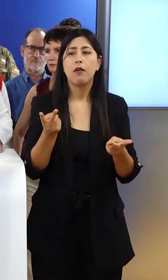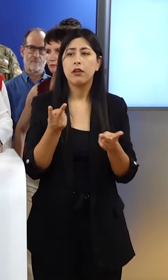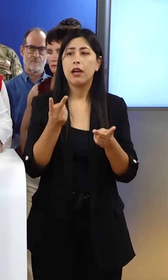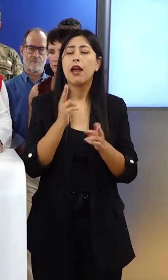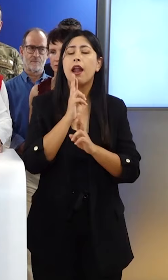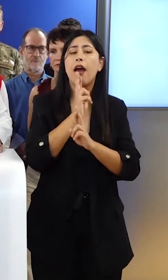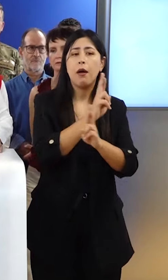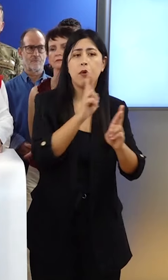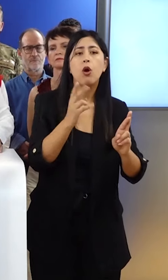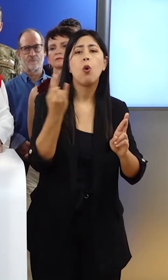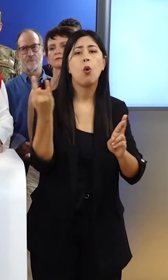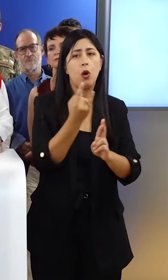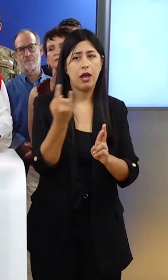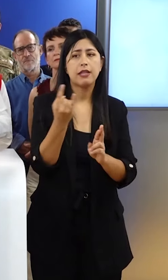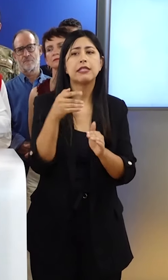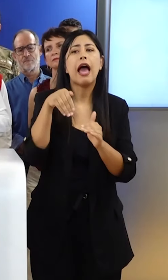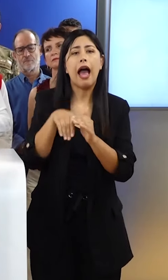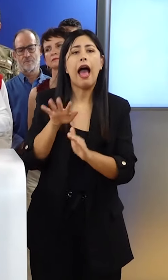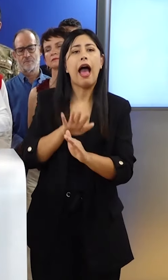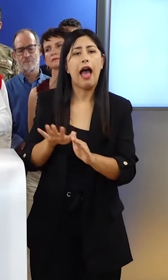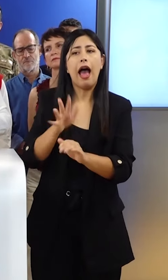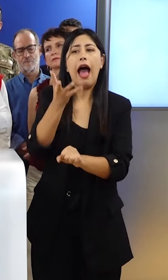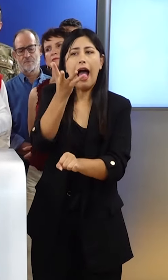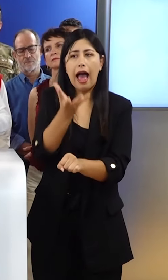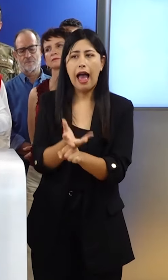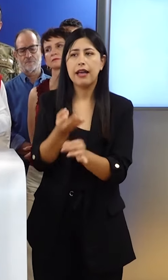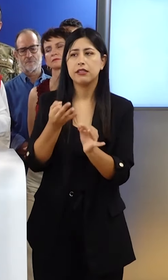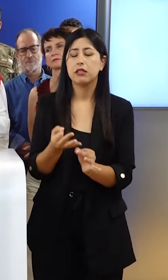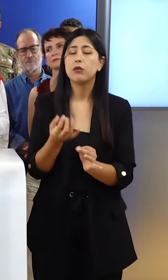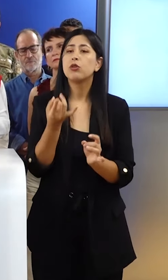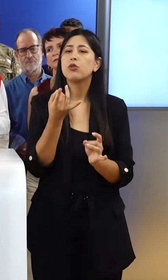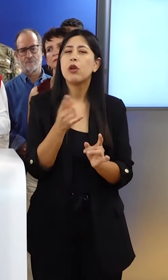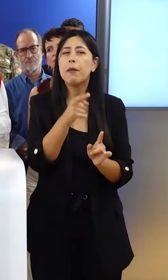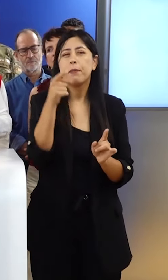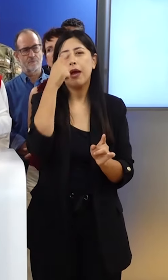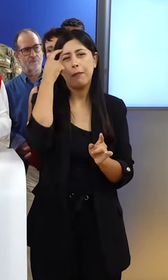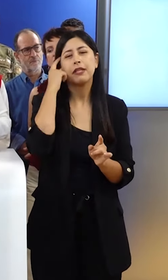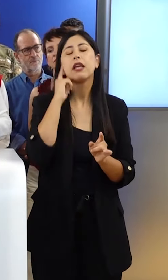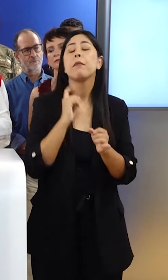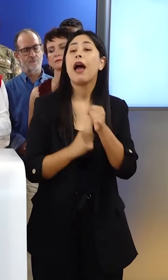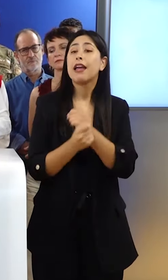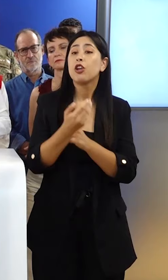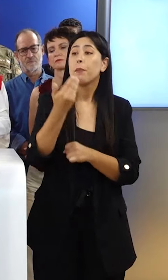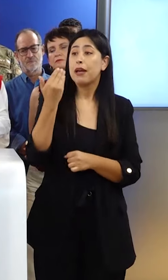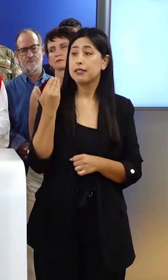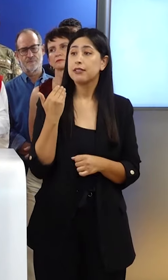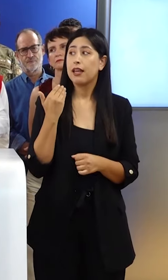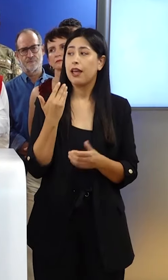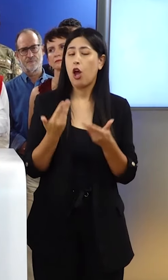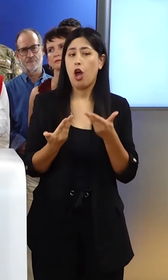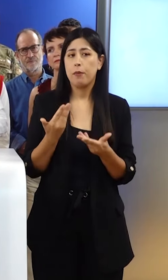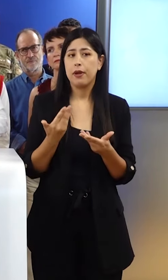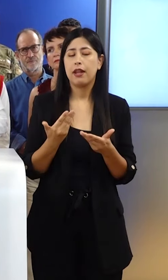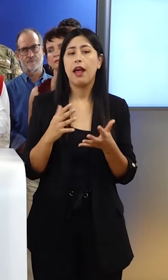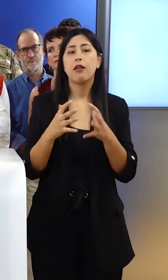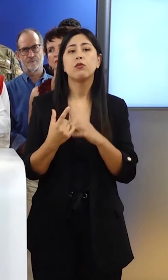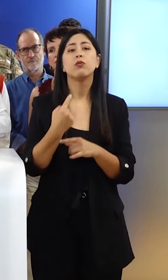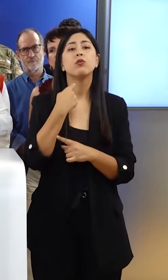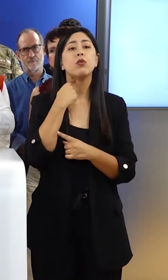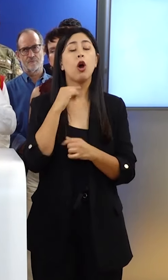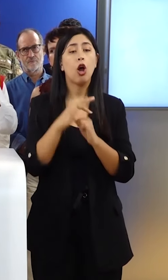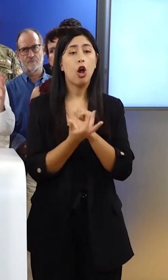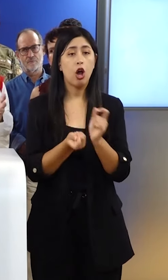atender emergencia eh Y simplemente como referencia pensemos que el año pasado eh para un daño económico que